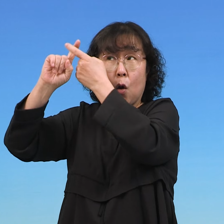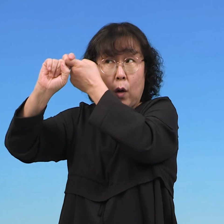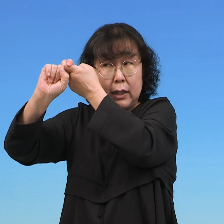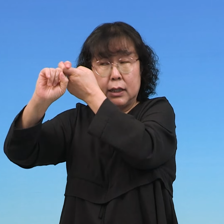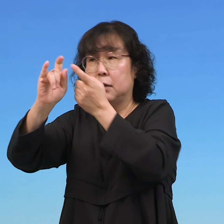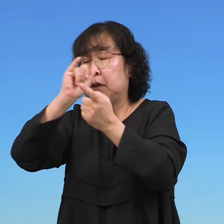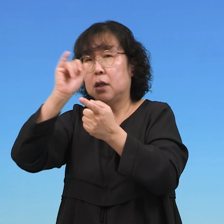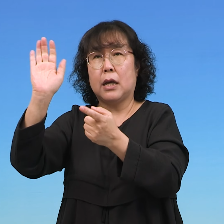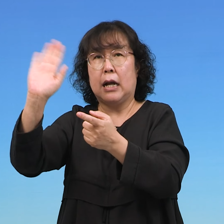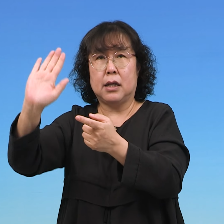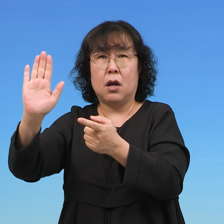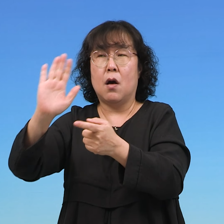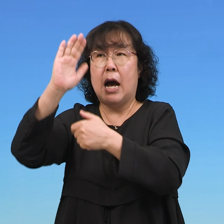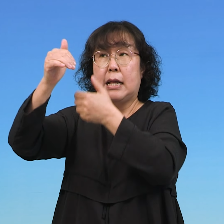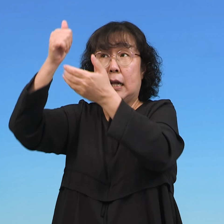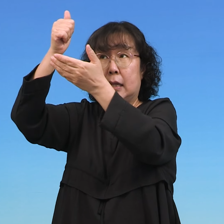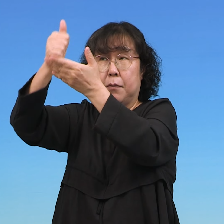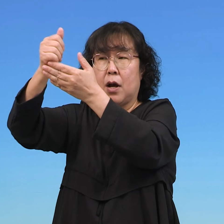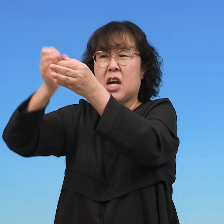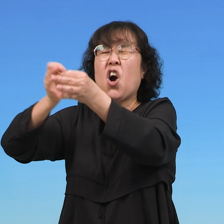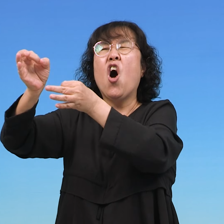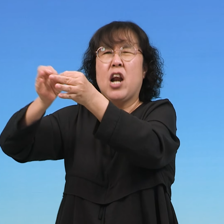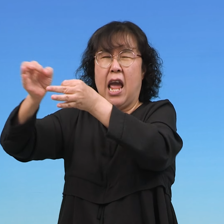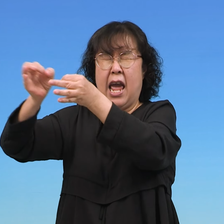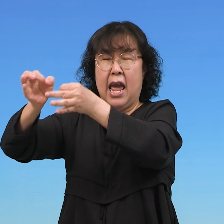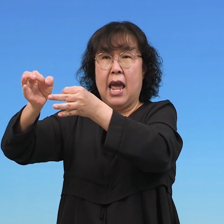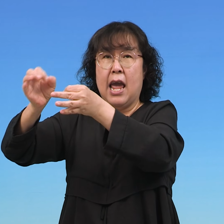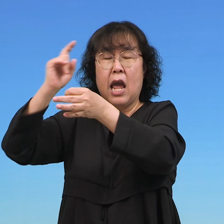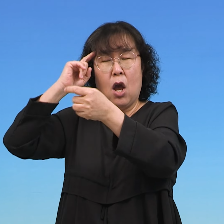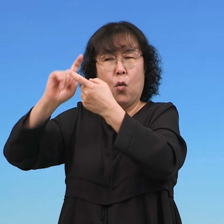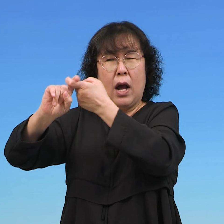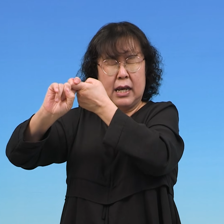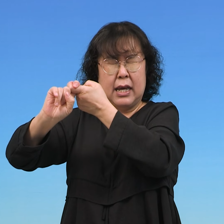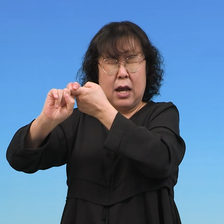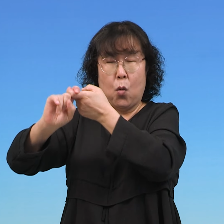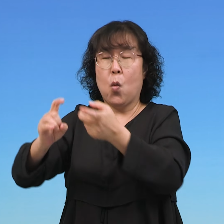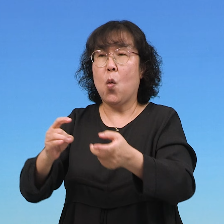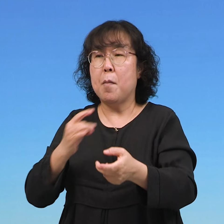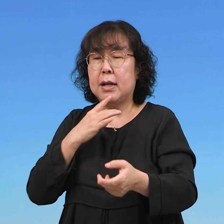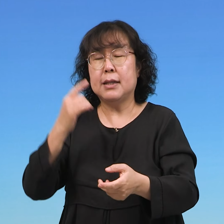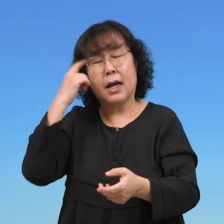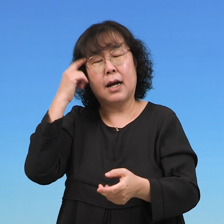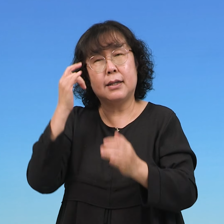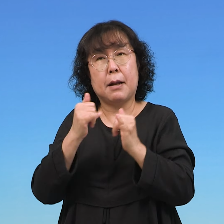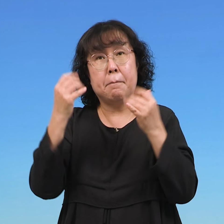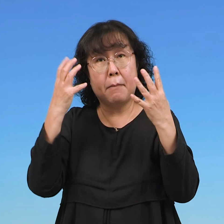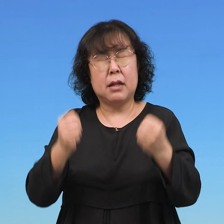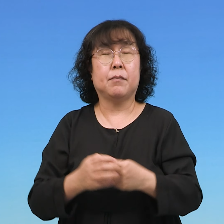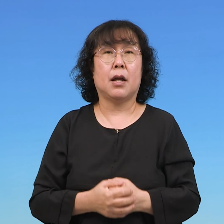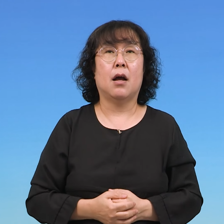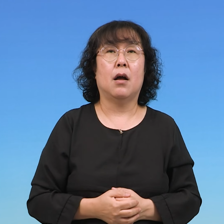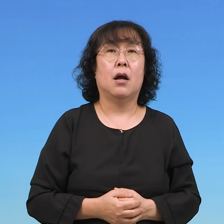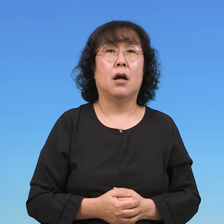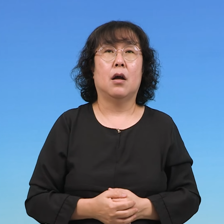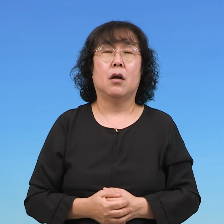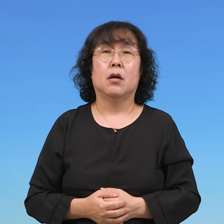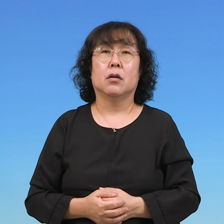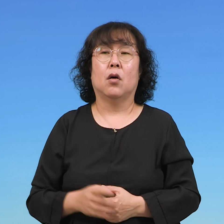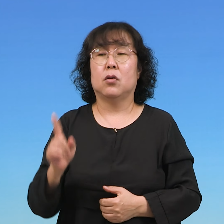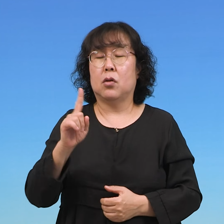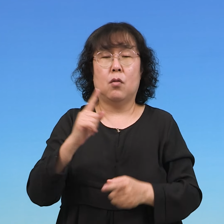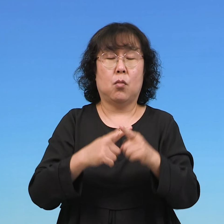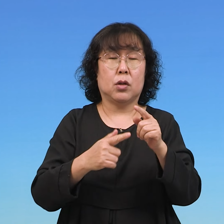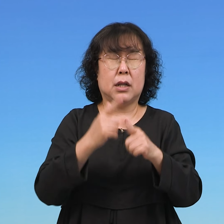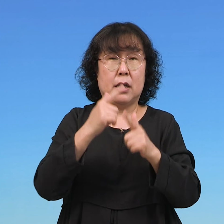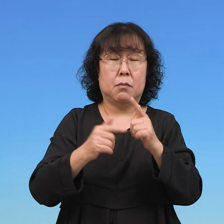하나님을 거래 관계로 해서 예수 믿는 많은 분들이 옛날에는 참 많았는데요, 또 심지어는 막 어떤 목사님이 설교도